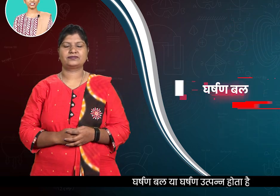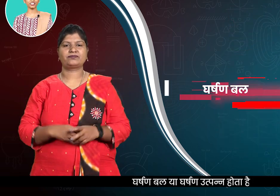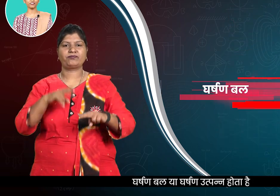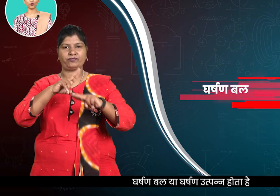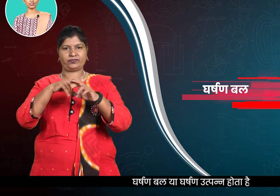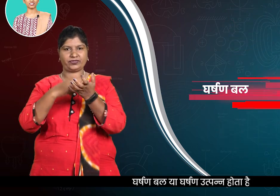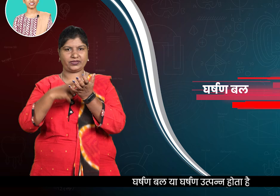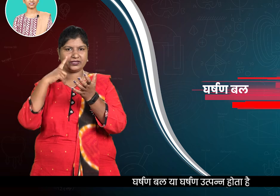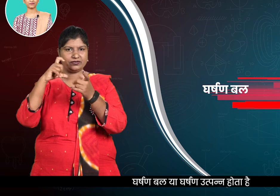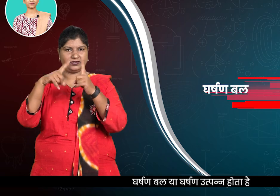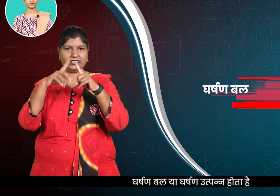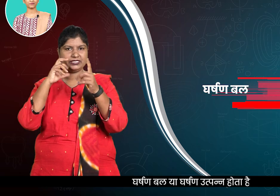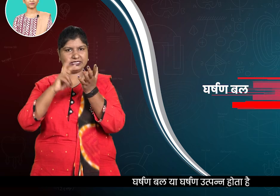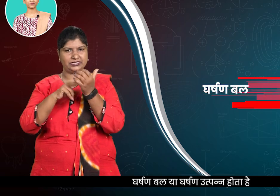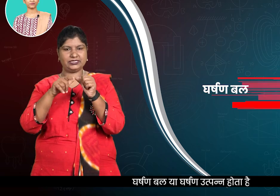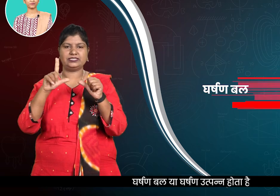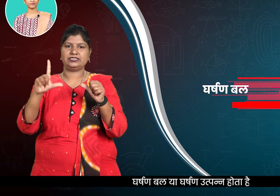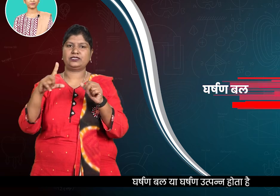घर्षन बल